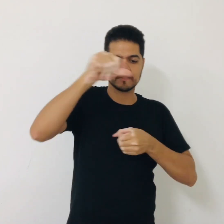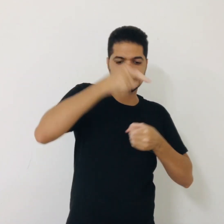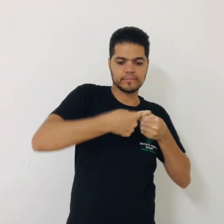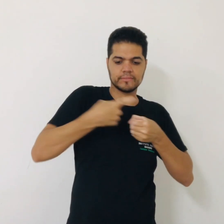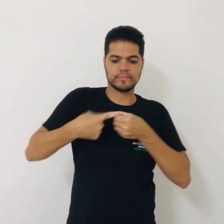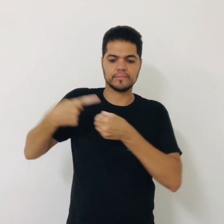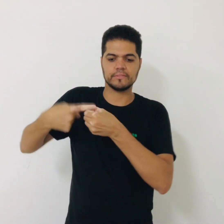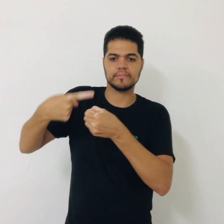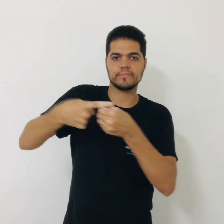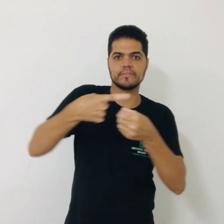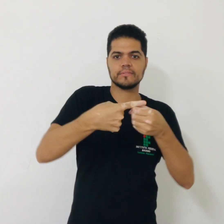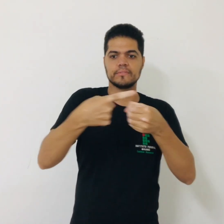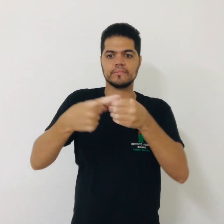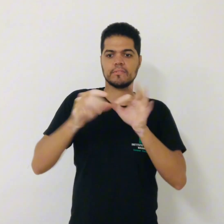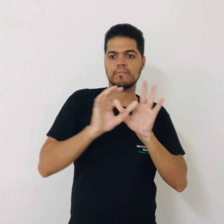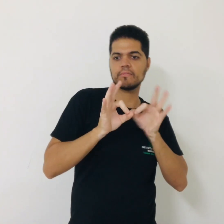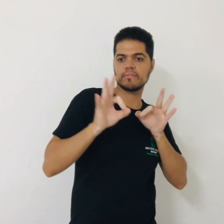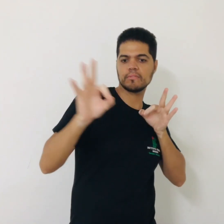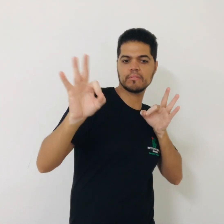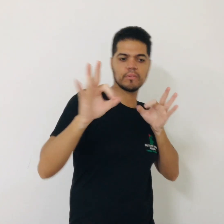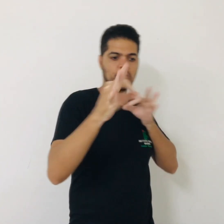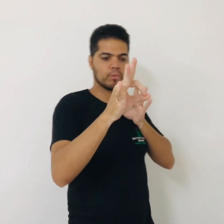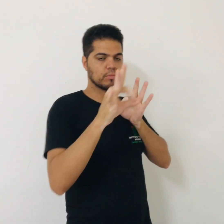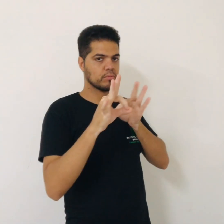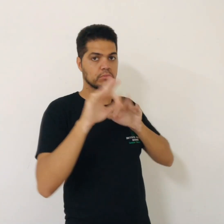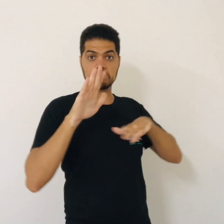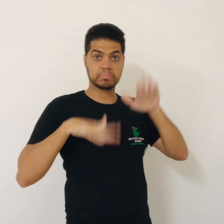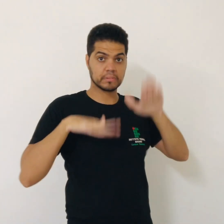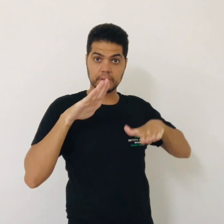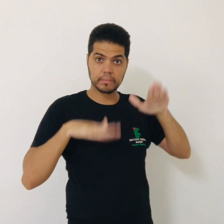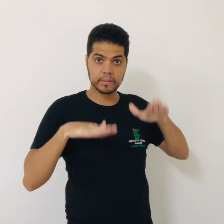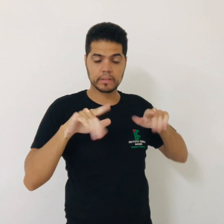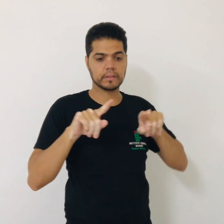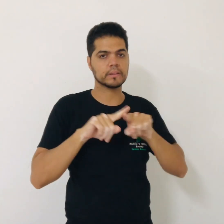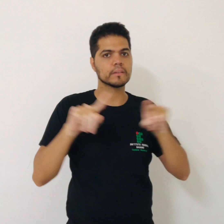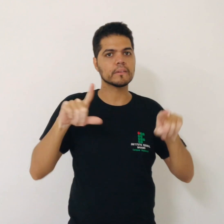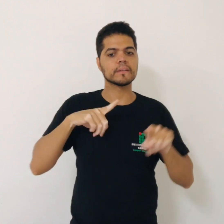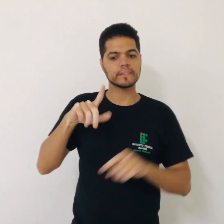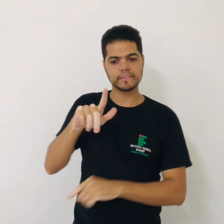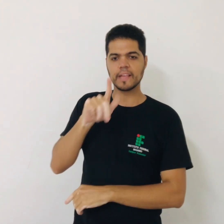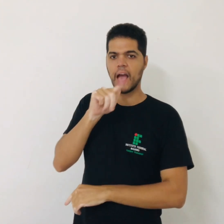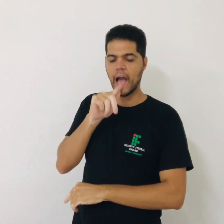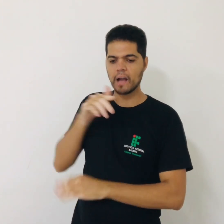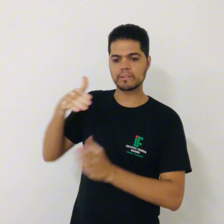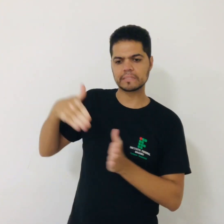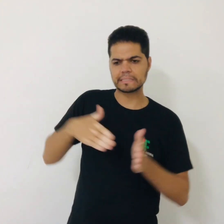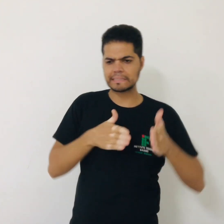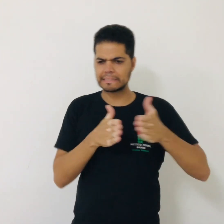trata-se de rios totalmente poluídos e sem vida, pelo menos no perímetro urbano.